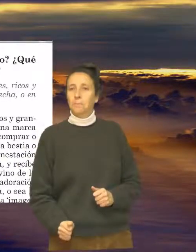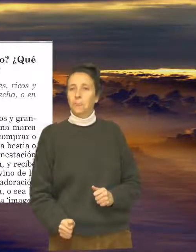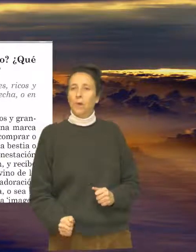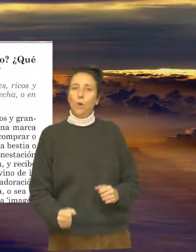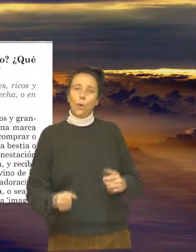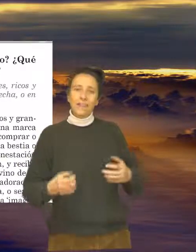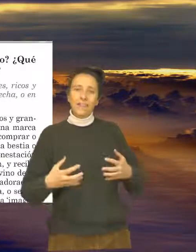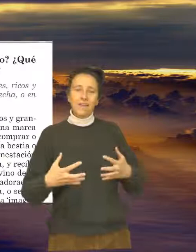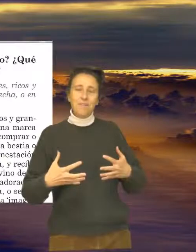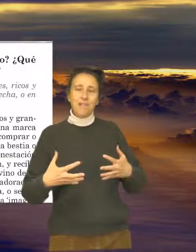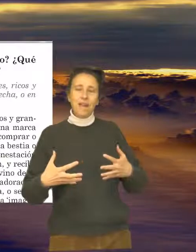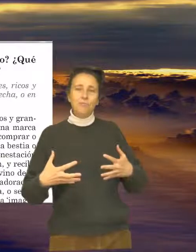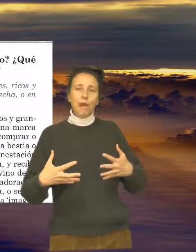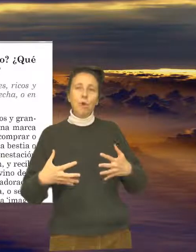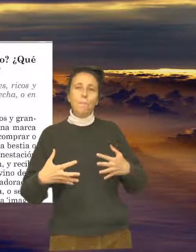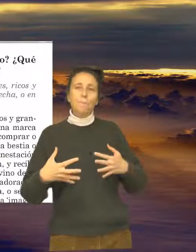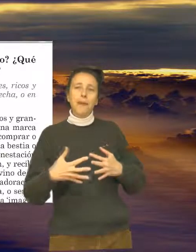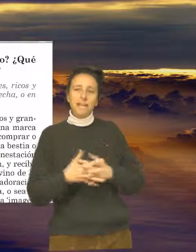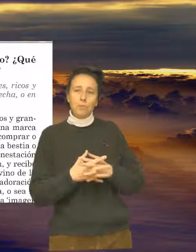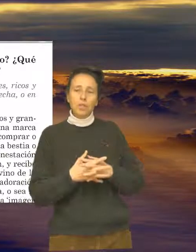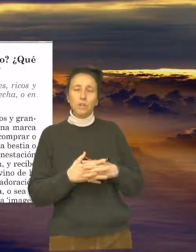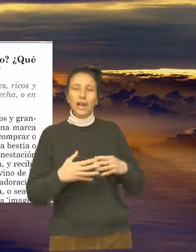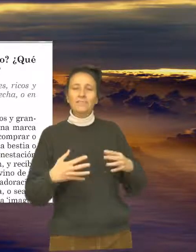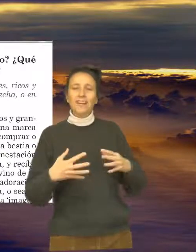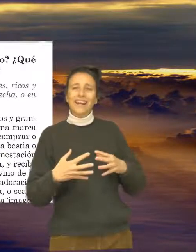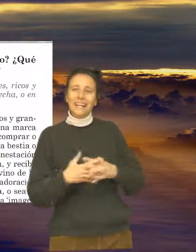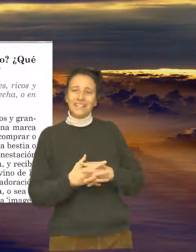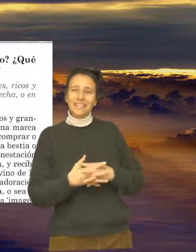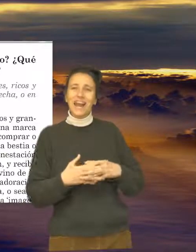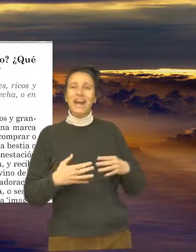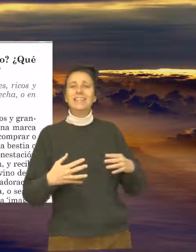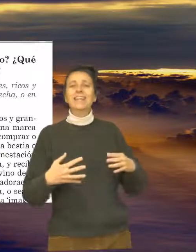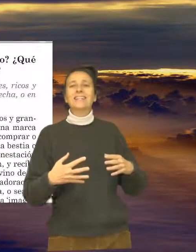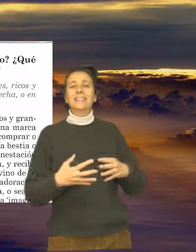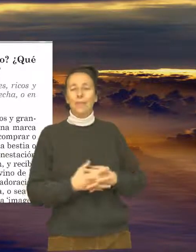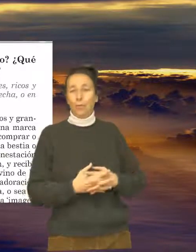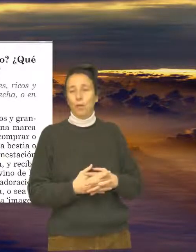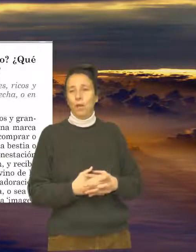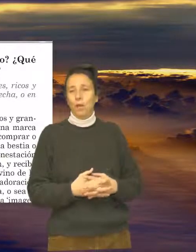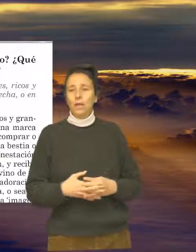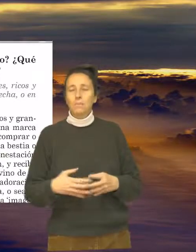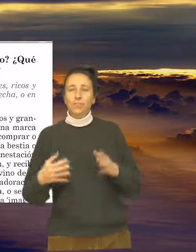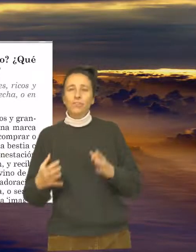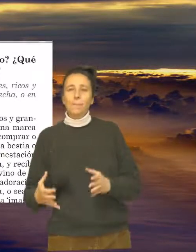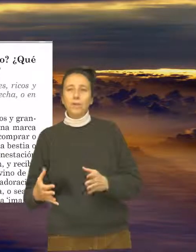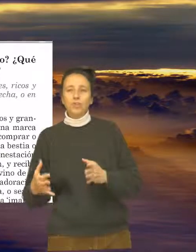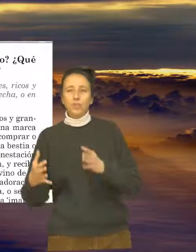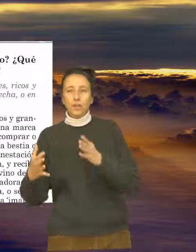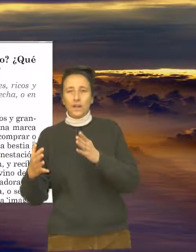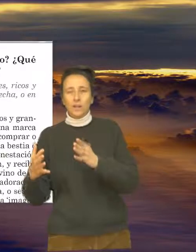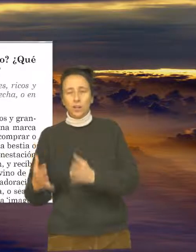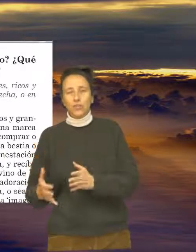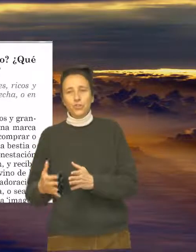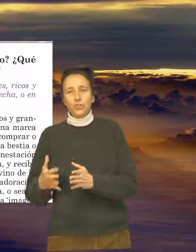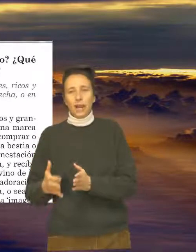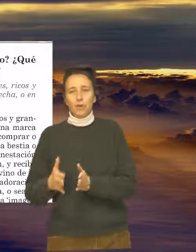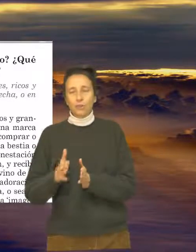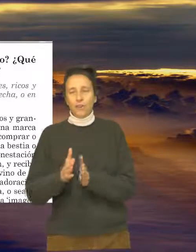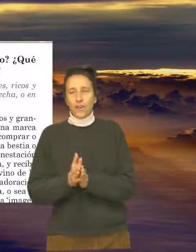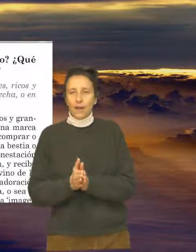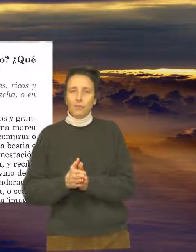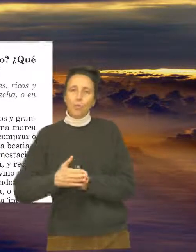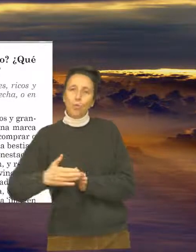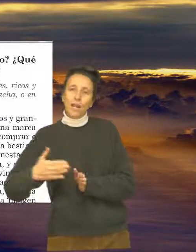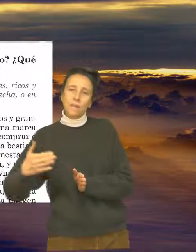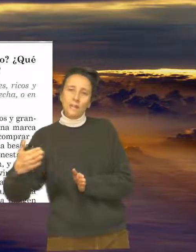civil. Lo cual quiere decir que hay una completa unión entre iglesia y Estado. Y principios religiosos que